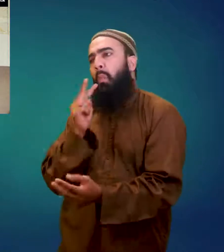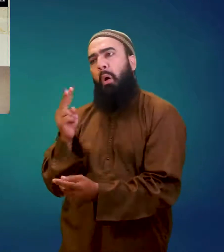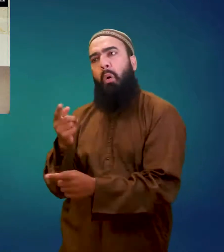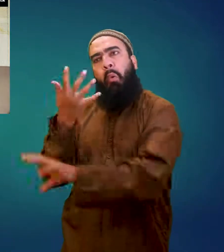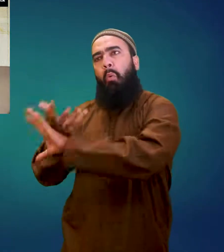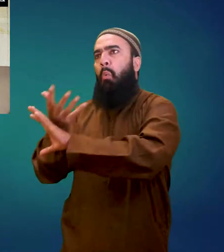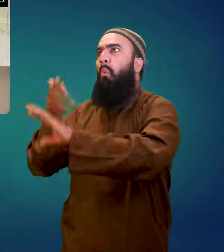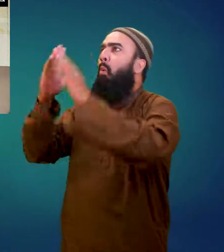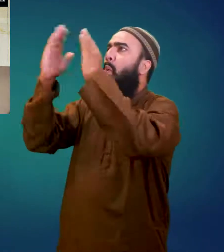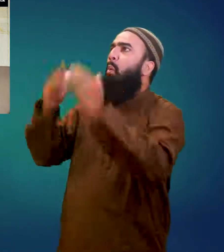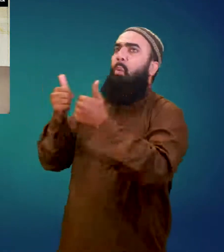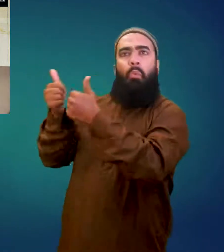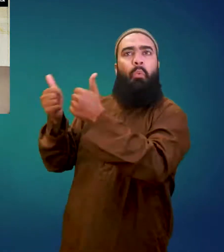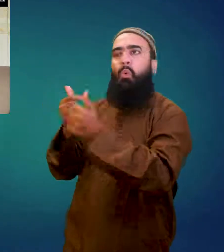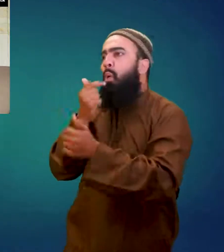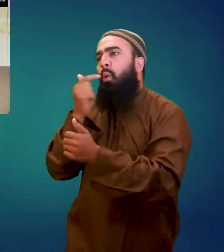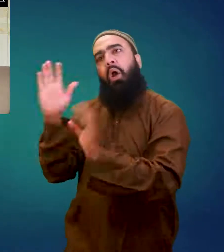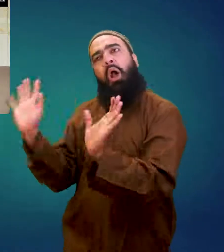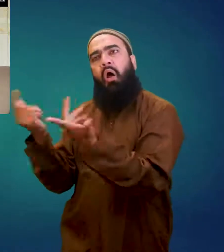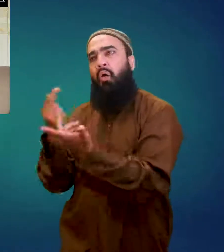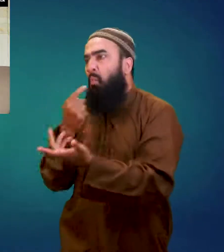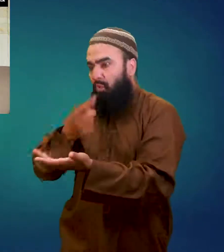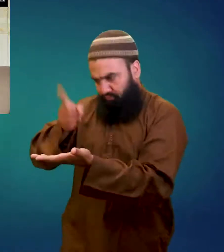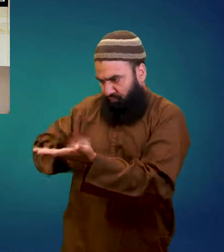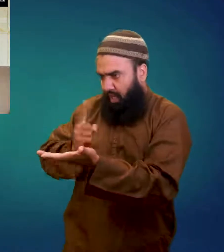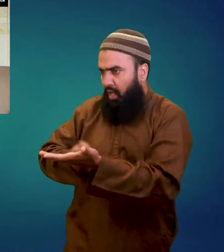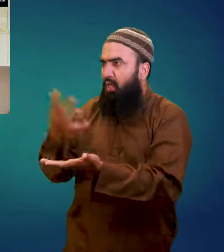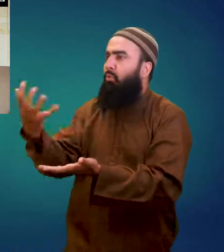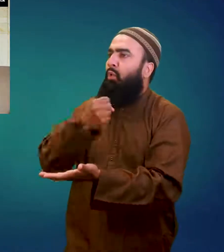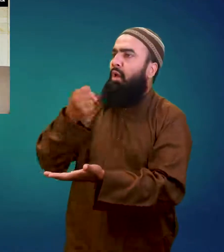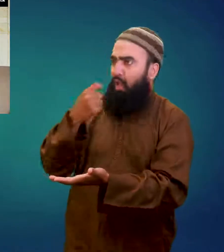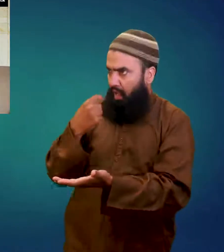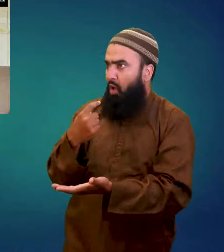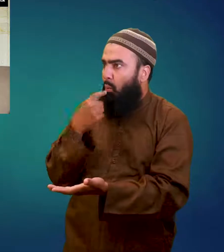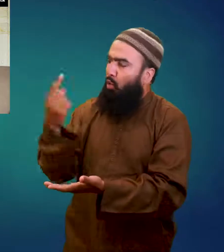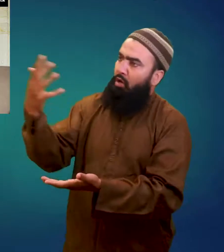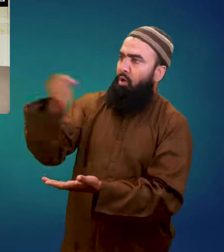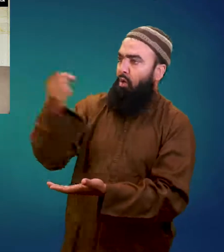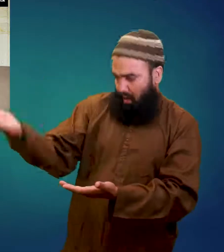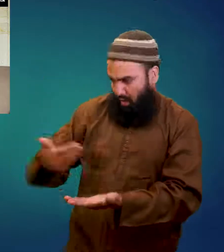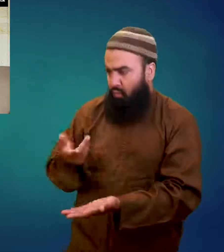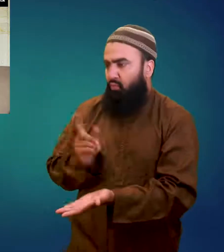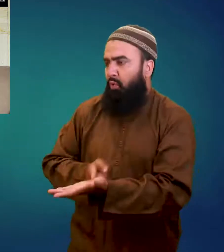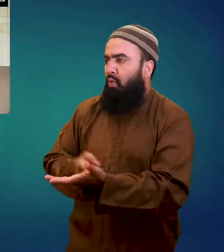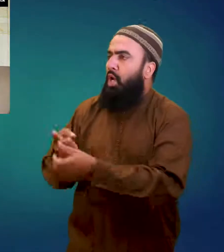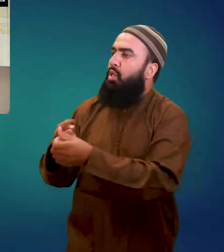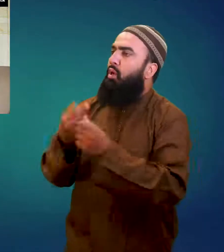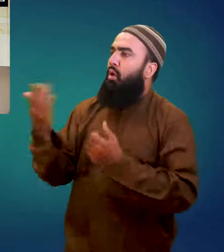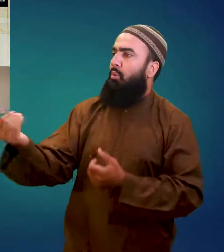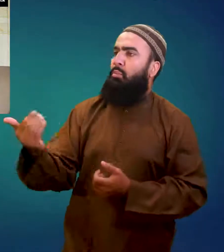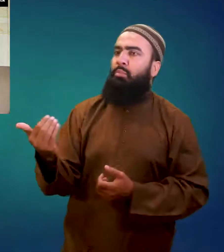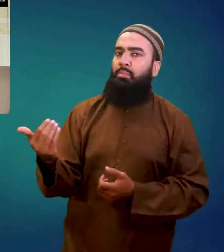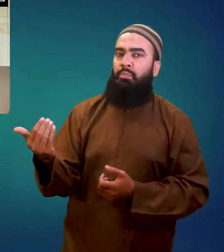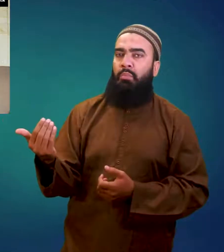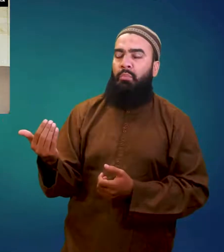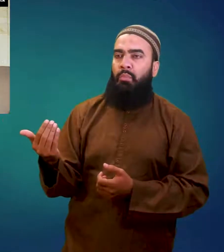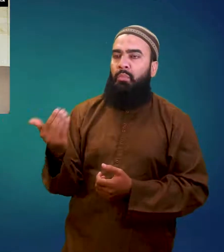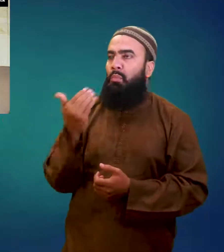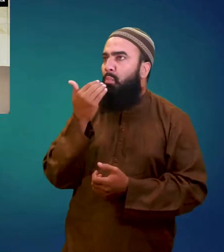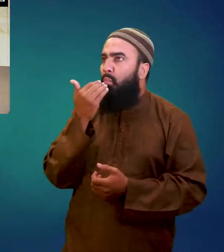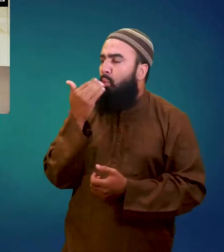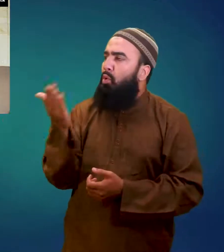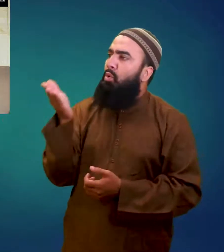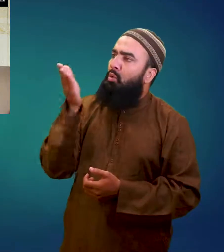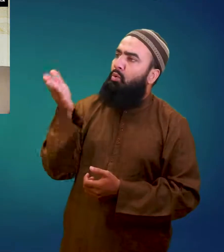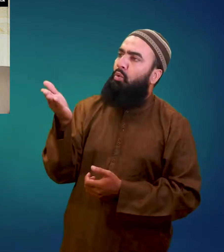دلیل موجود نہیں، اپنے اس دعوے پر قائم رہنا تمہارے لیے گمراہی ہے۔ یعنی مشرکین سے